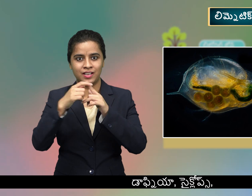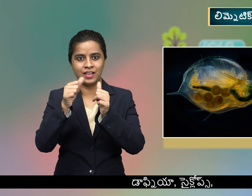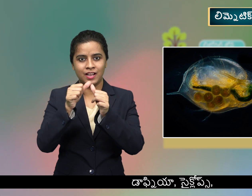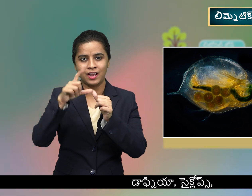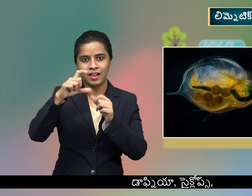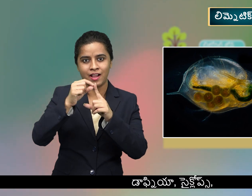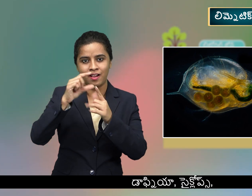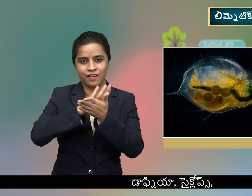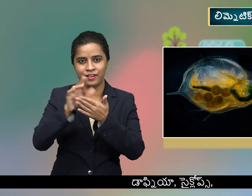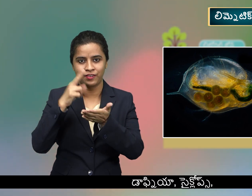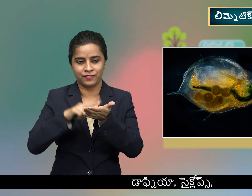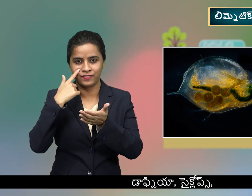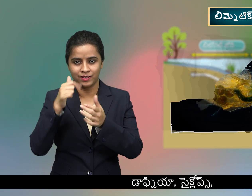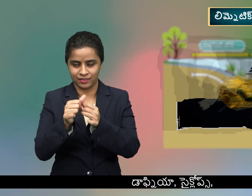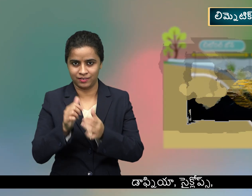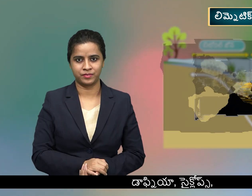డాఫ్నియా,